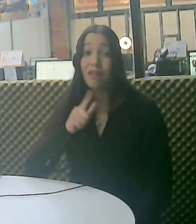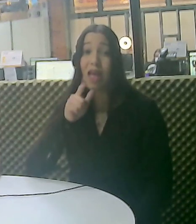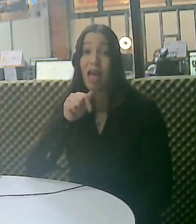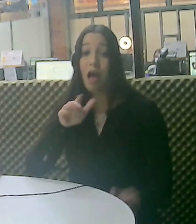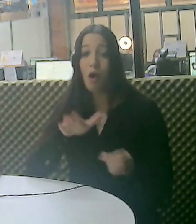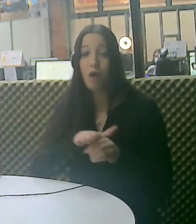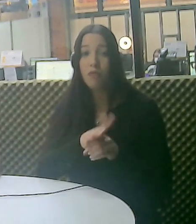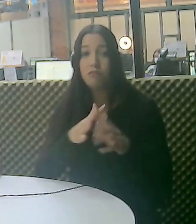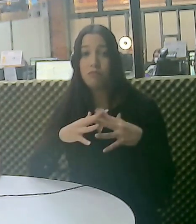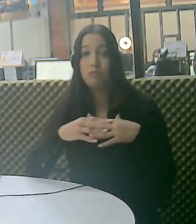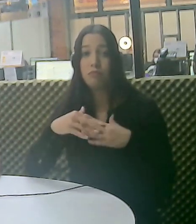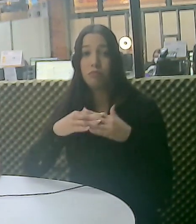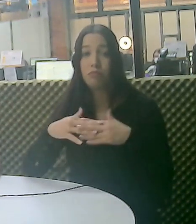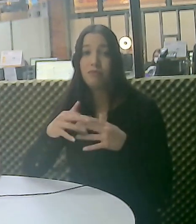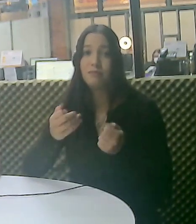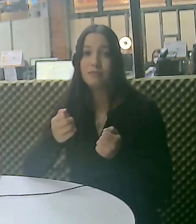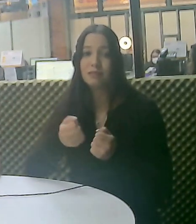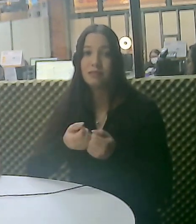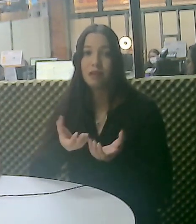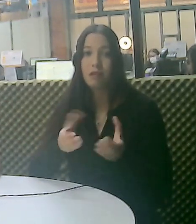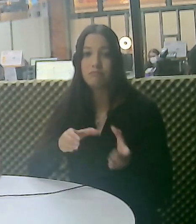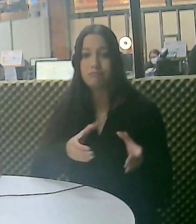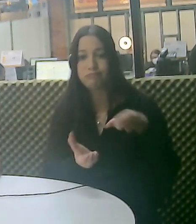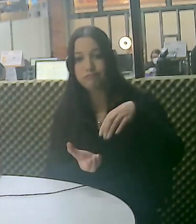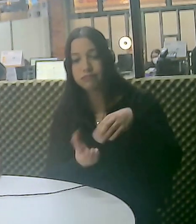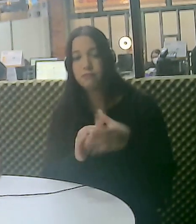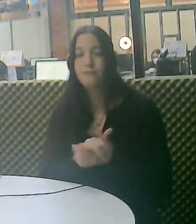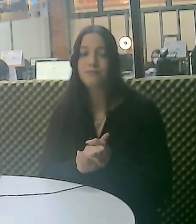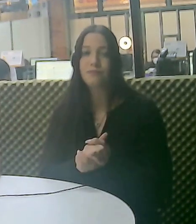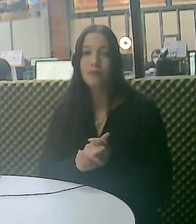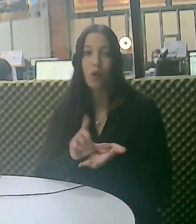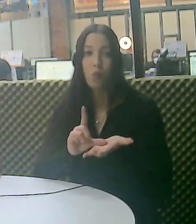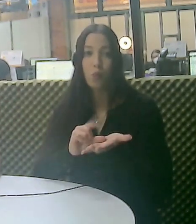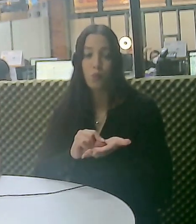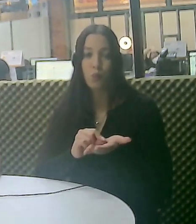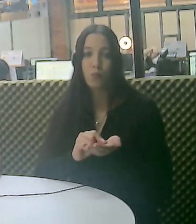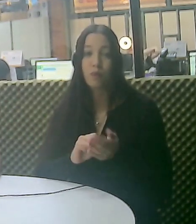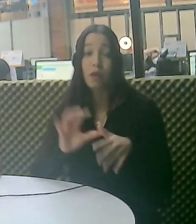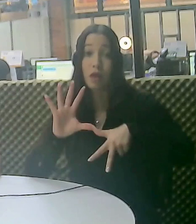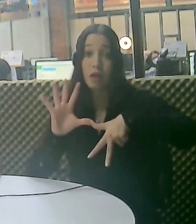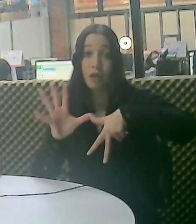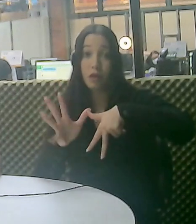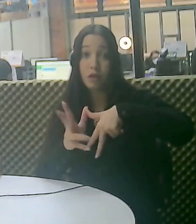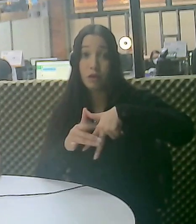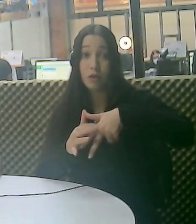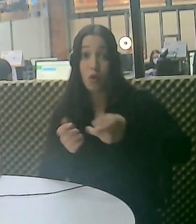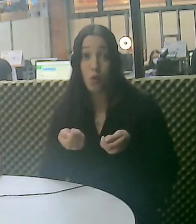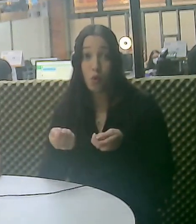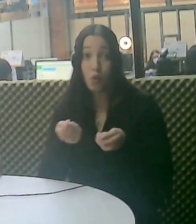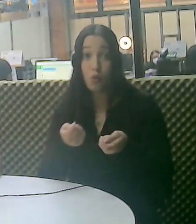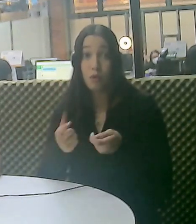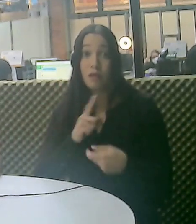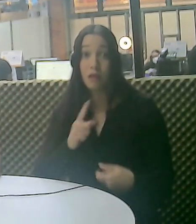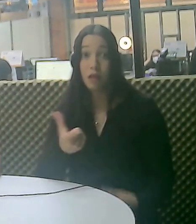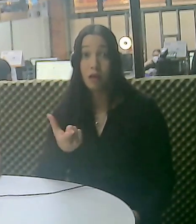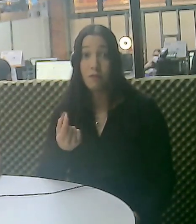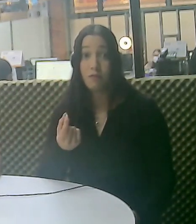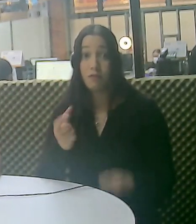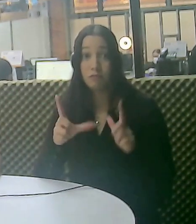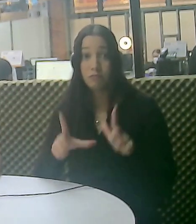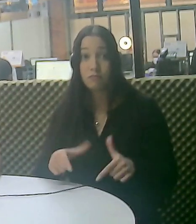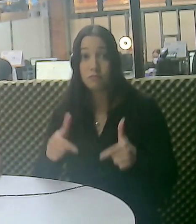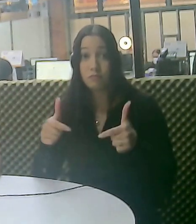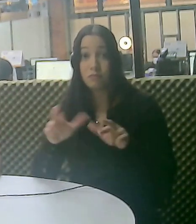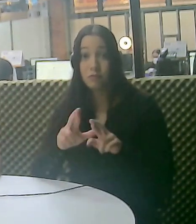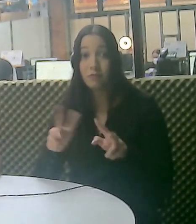que precisa ser retirada. A capacidade que o Centro de Controle de Zoonoses tem, embora seja muito grande, são 20 ações diferentes, ela não